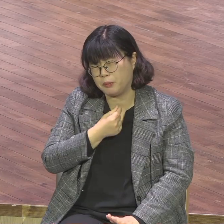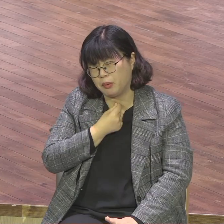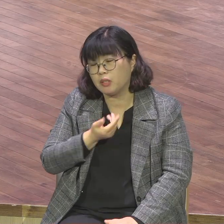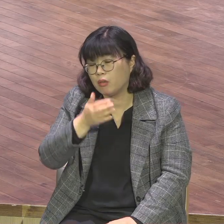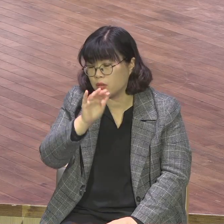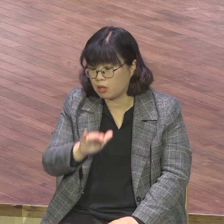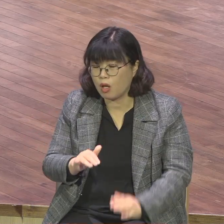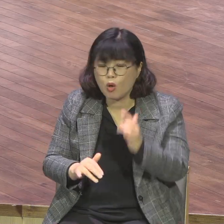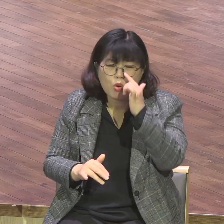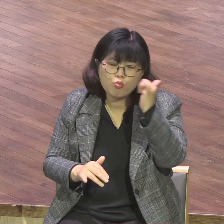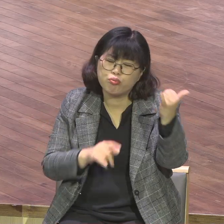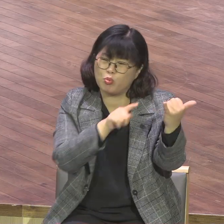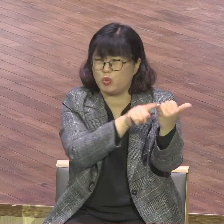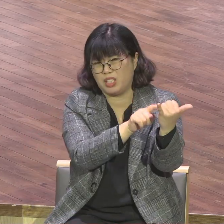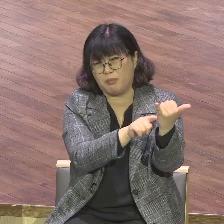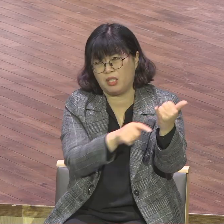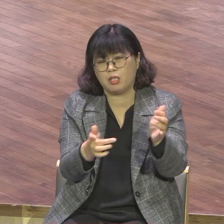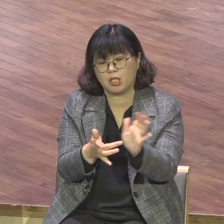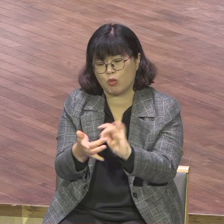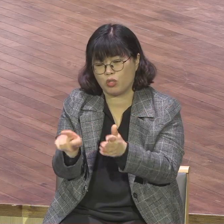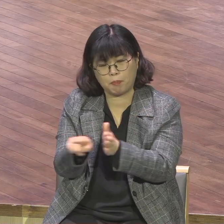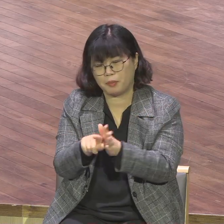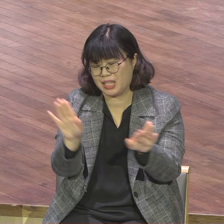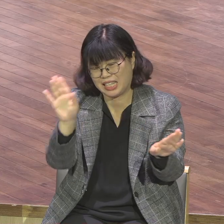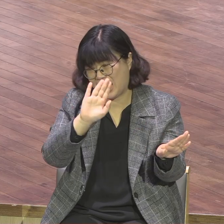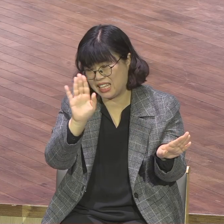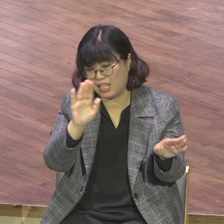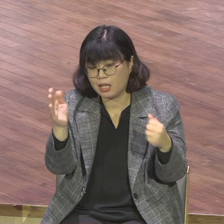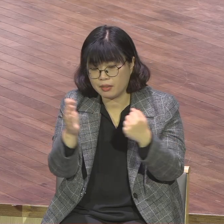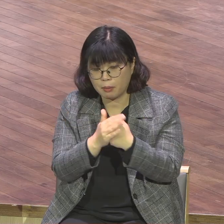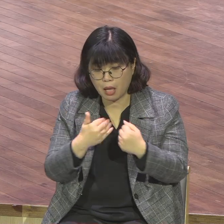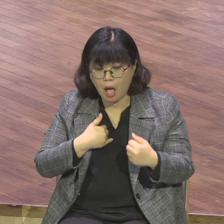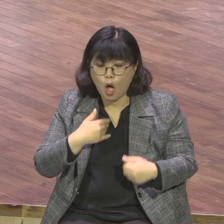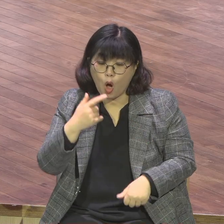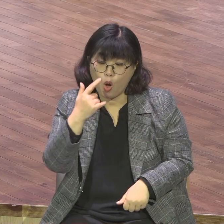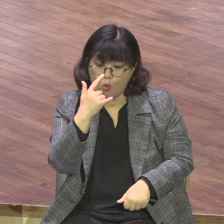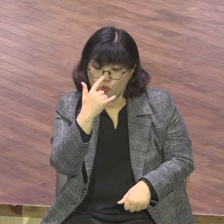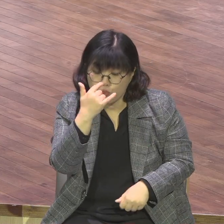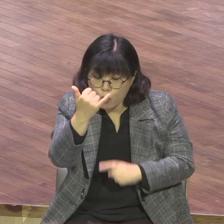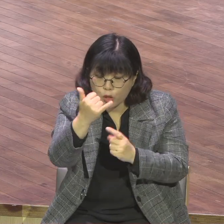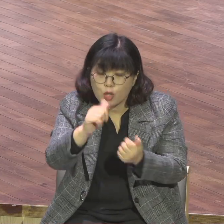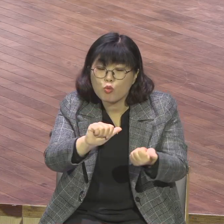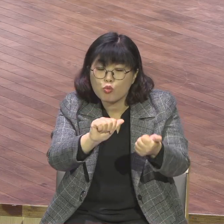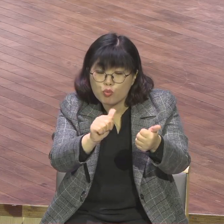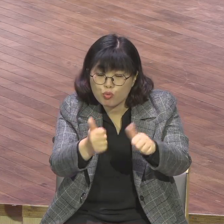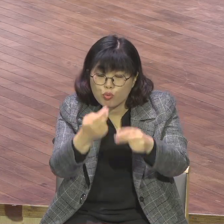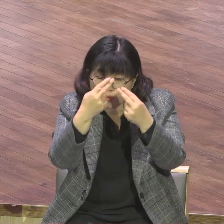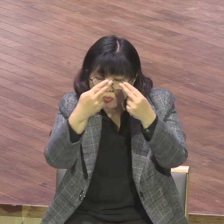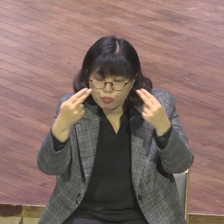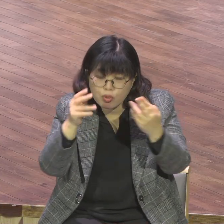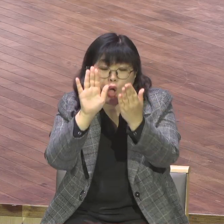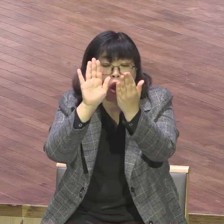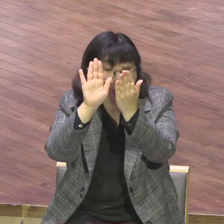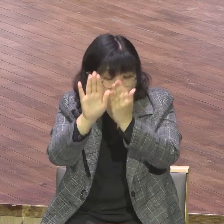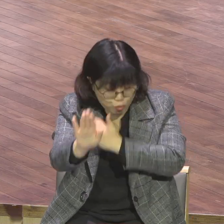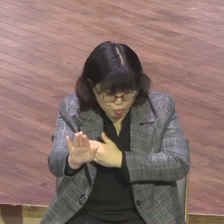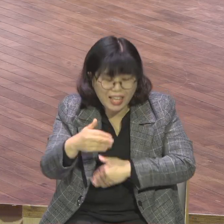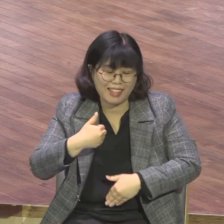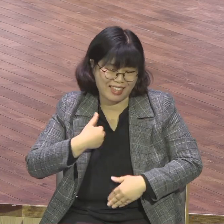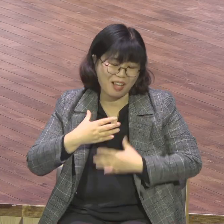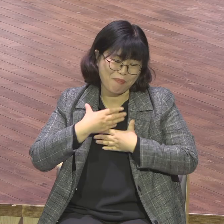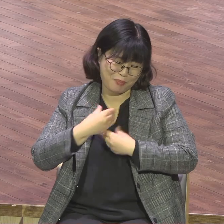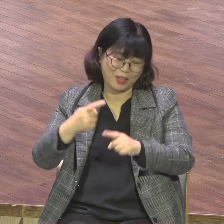부모에게 부모 모시고 부모님 마음 조금을 상하게 안 하려고 부모님이 불도가 쉬니까 그 돌아가시고 나면 제가 편안하게